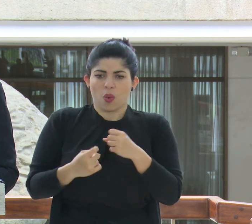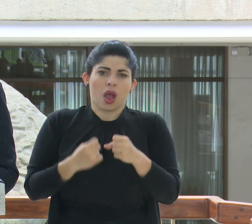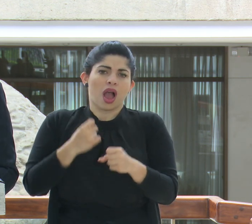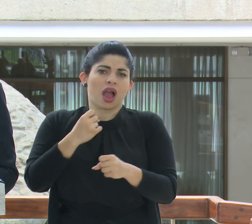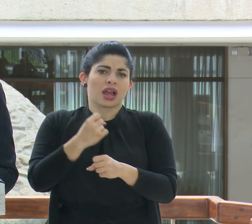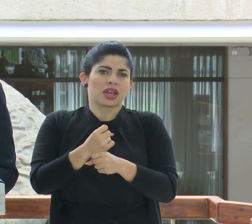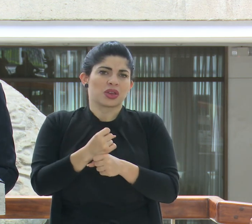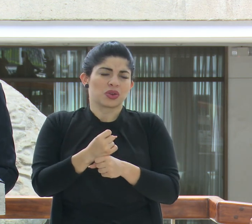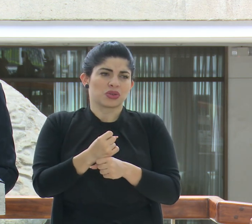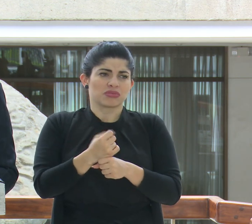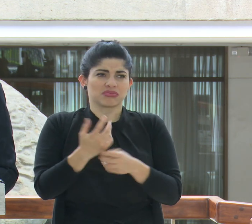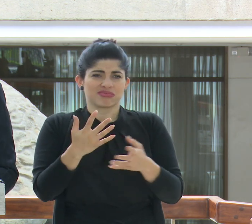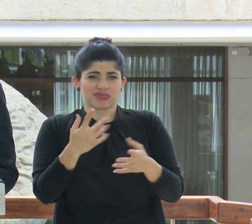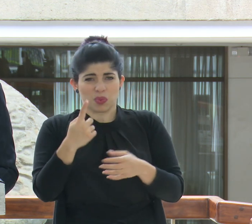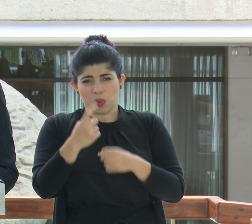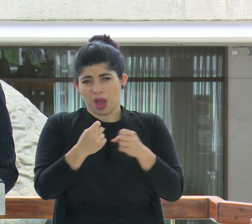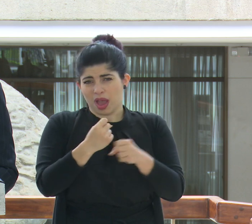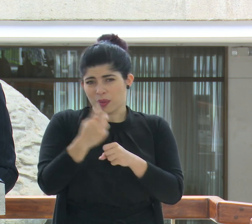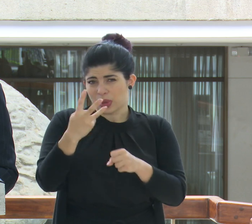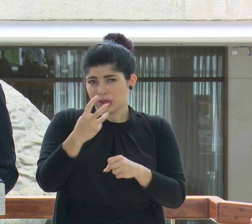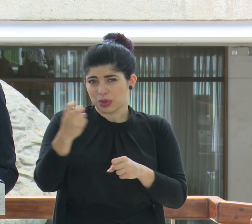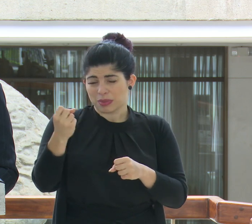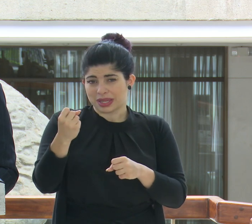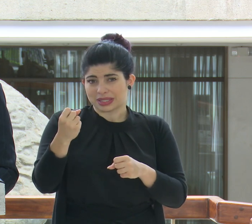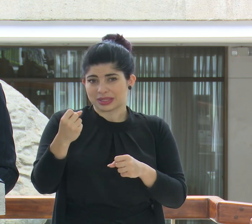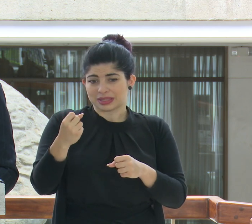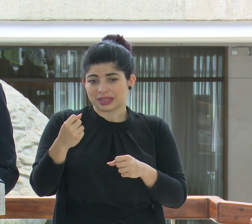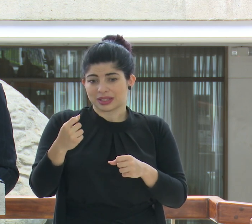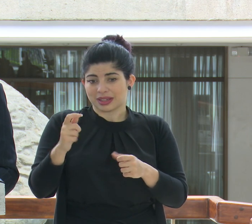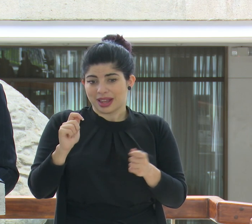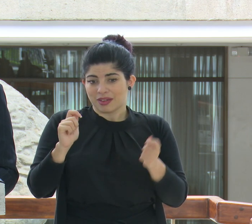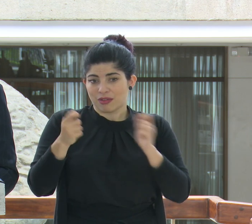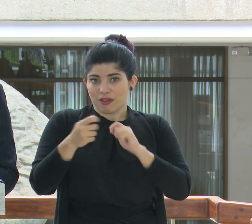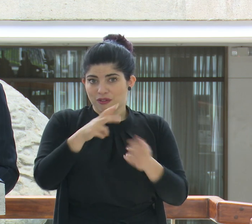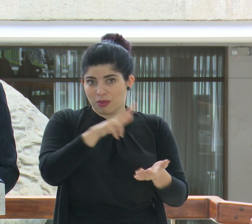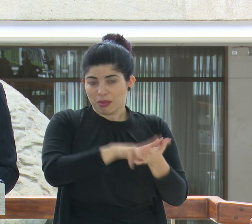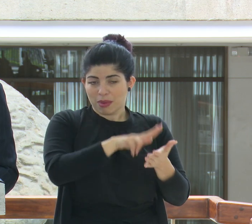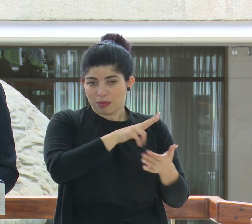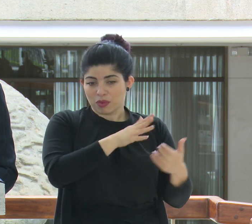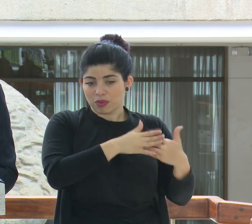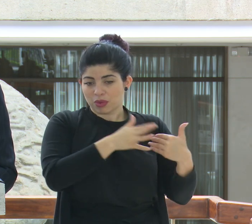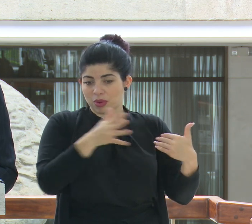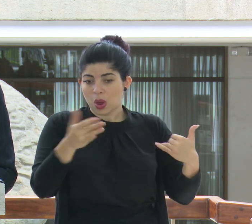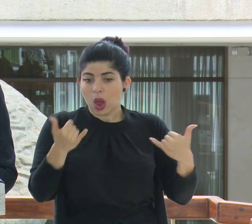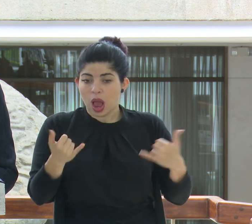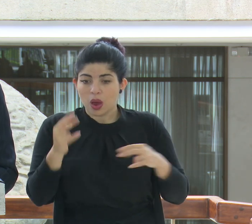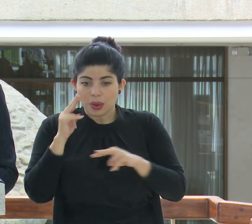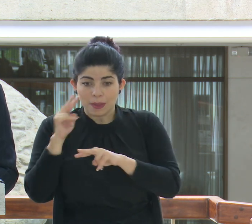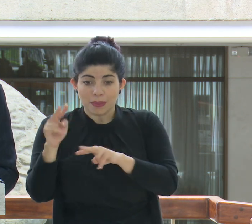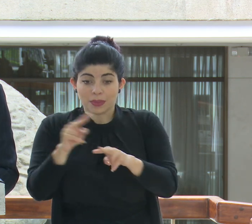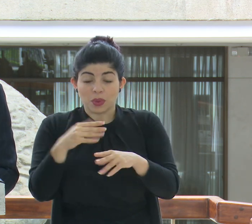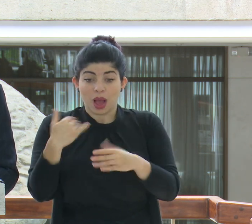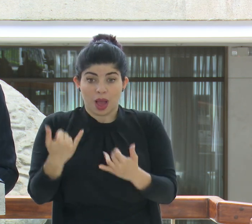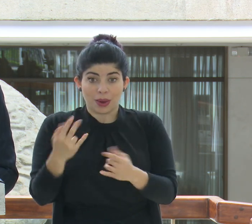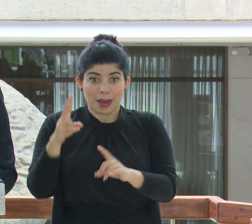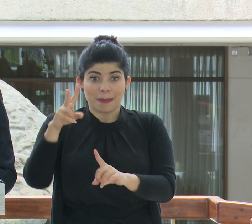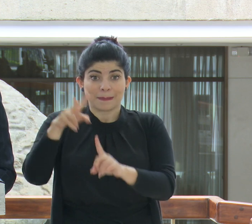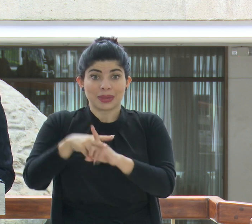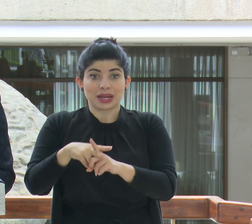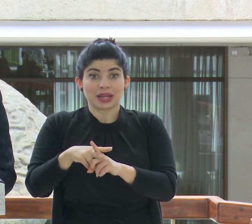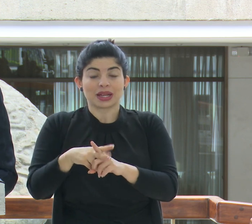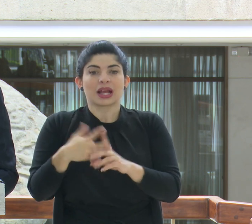poco, unos 4 meses de cumplir el año de esa reforma, lo que estamos viendo en su implementación es